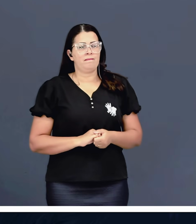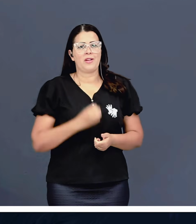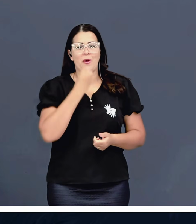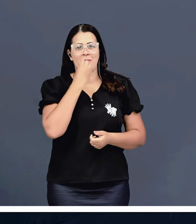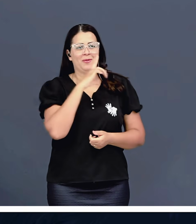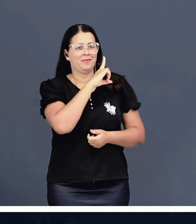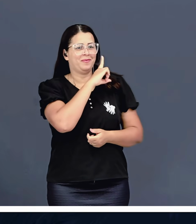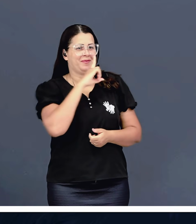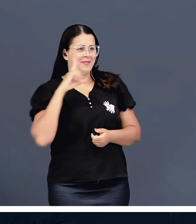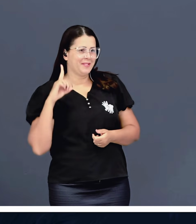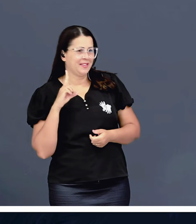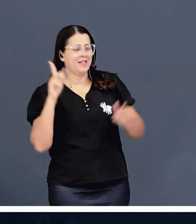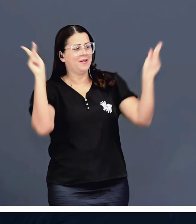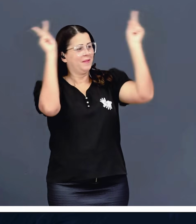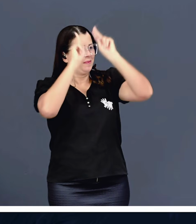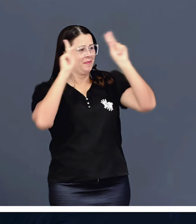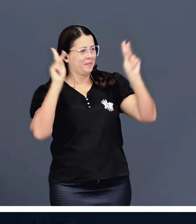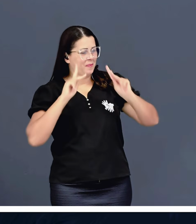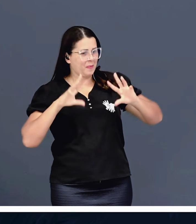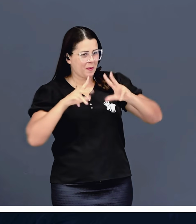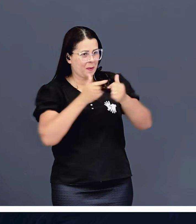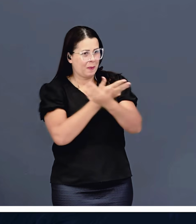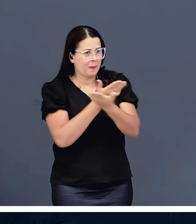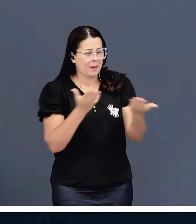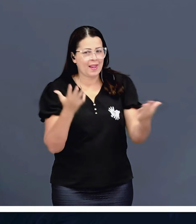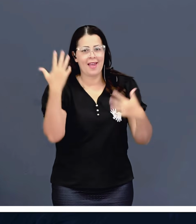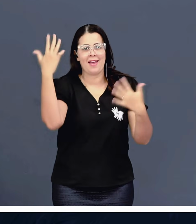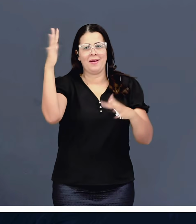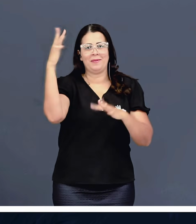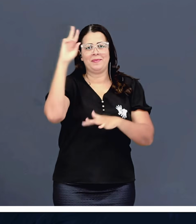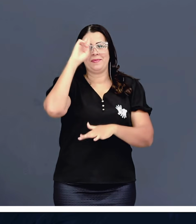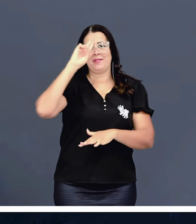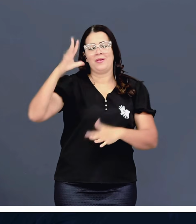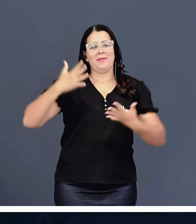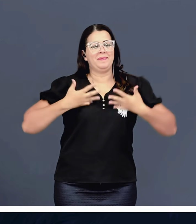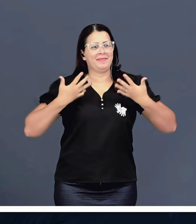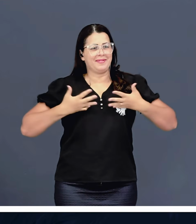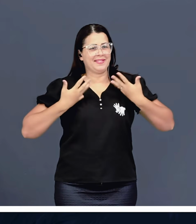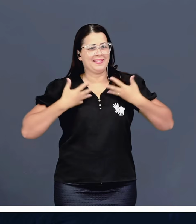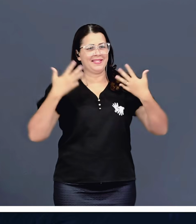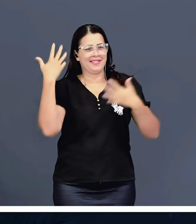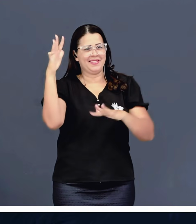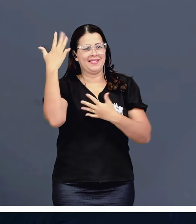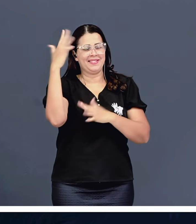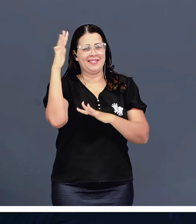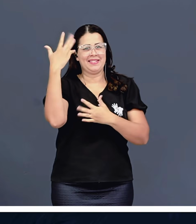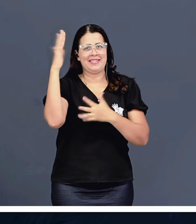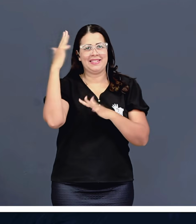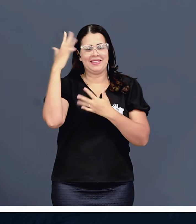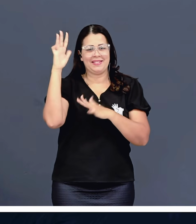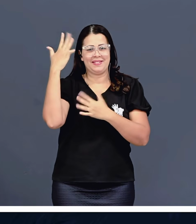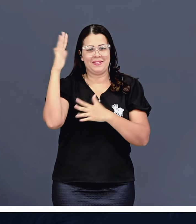Bom dia, igreja, paz seja convosco, aplauda ao Senhor com alegria.